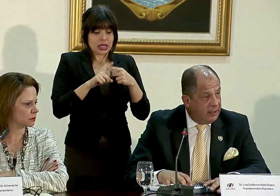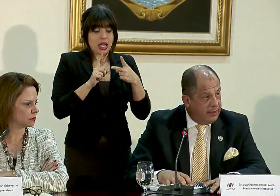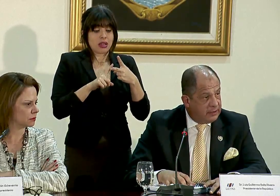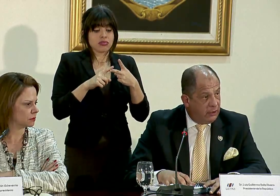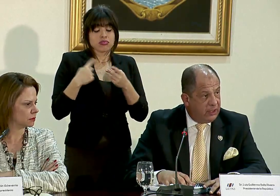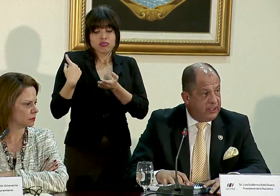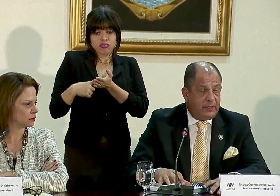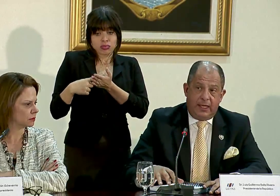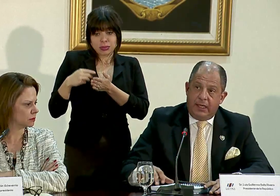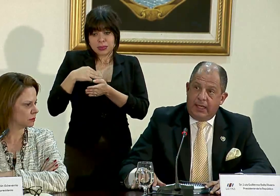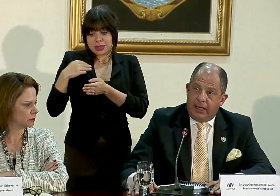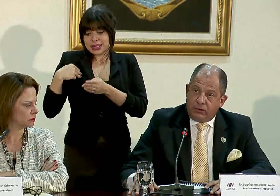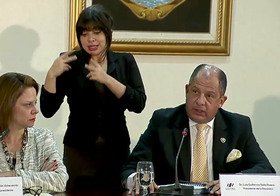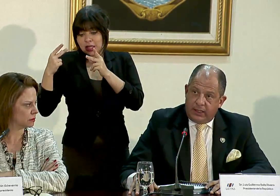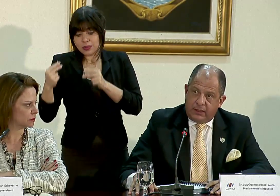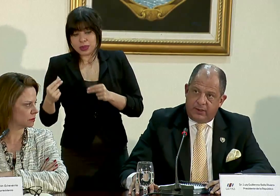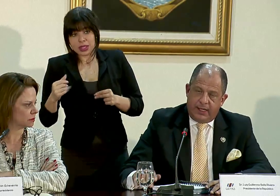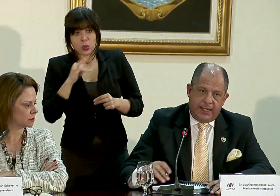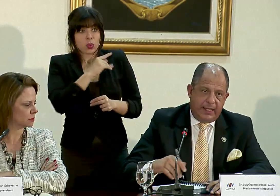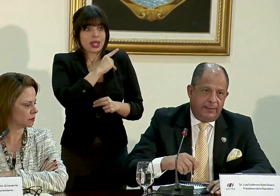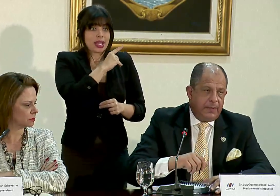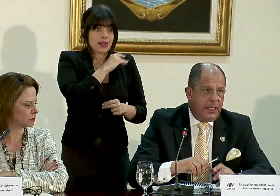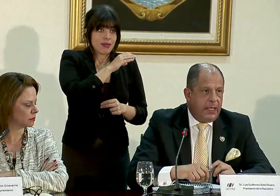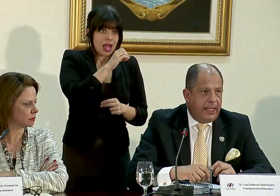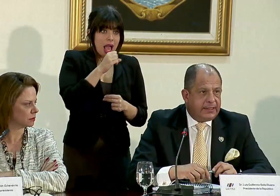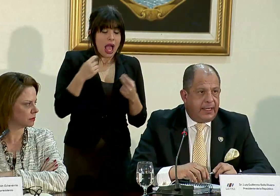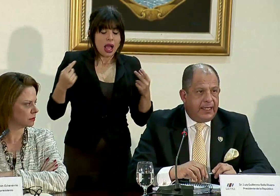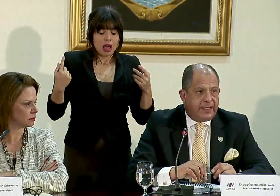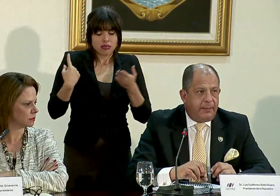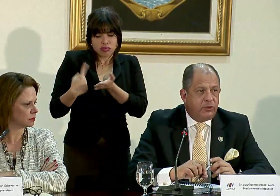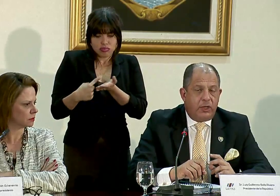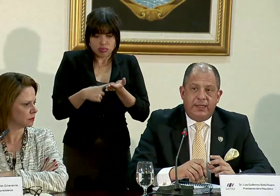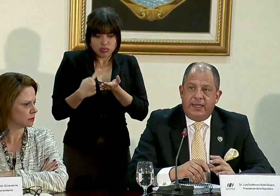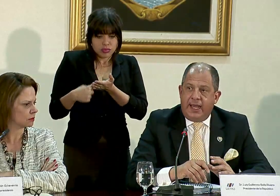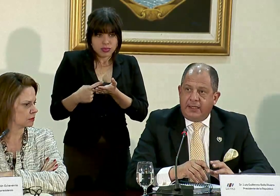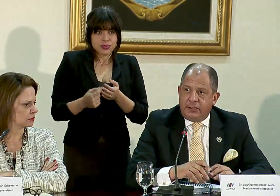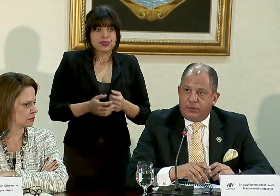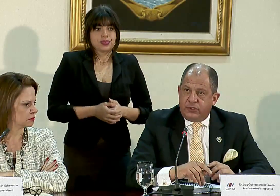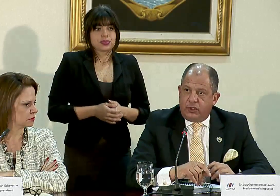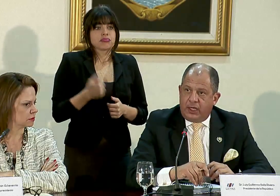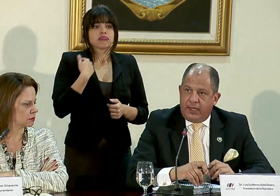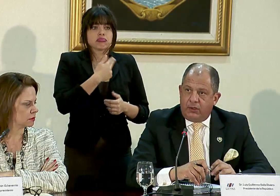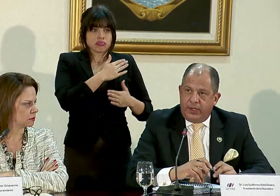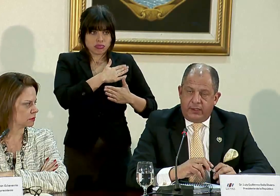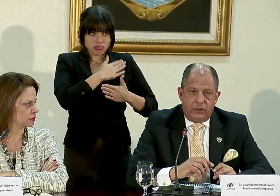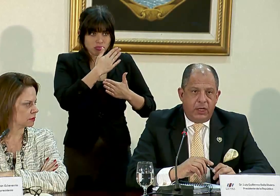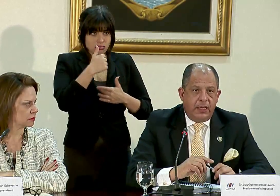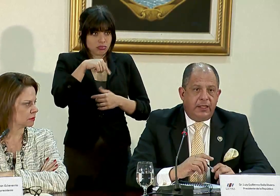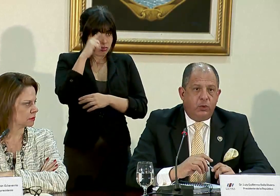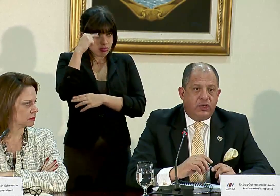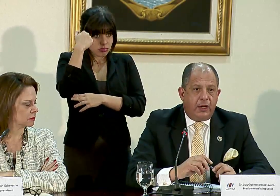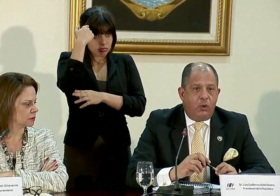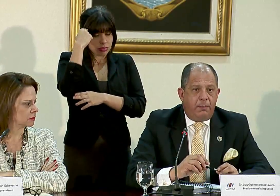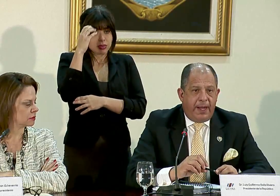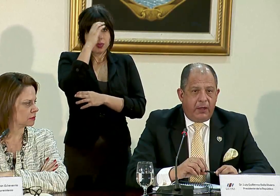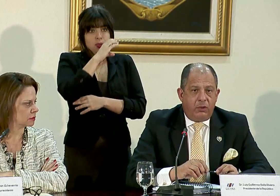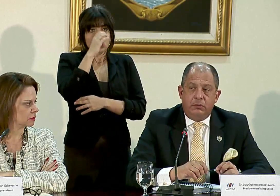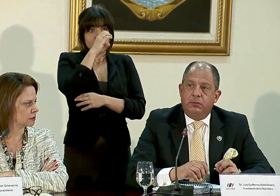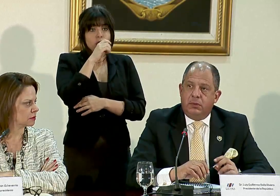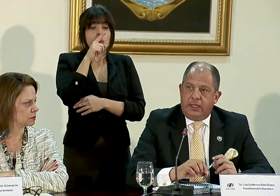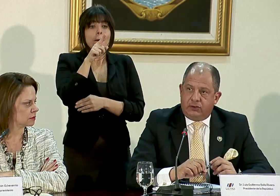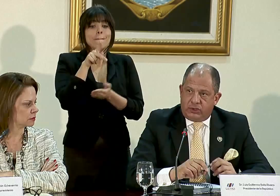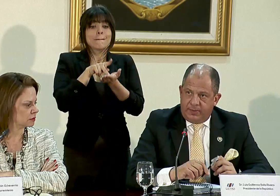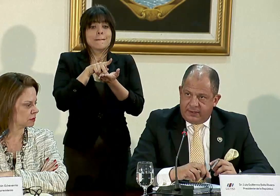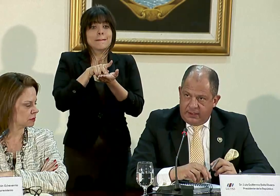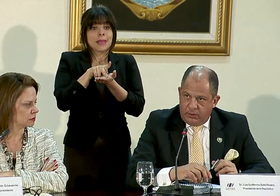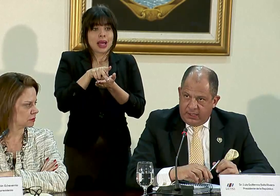hablado entre el ministerio de hacienda y la junta directiva de la caja es que estamos en disposición en el gobierno de buscar un pago